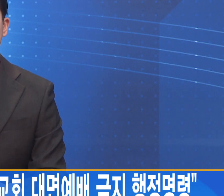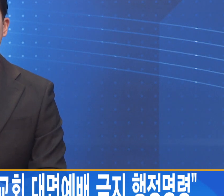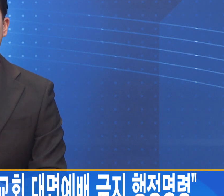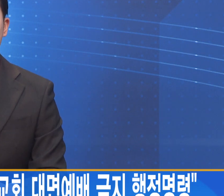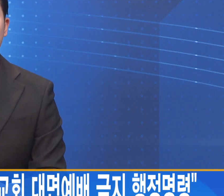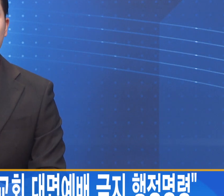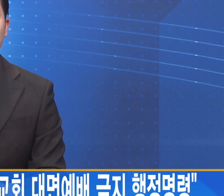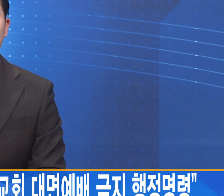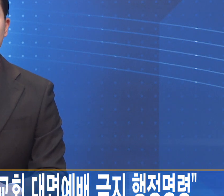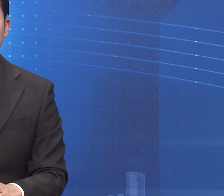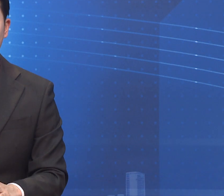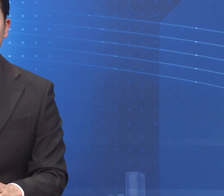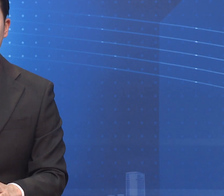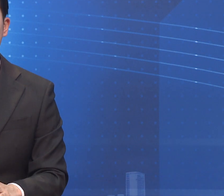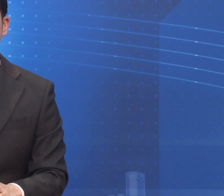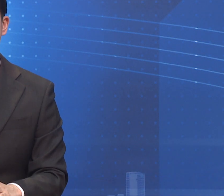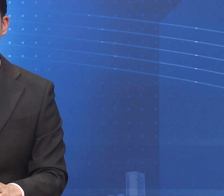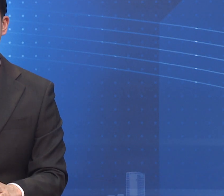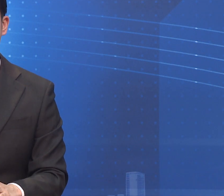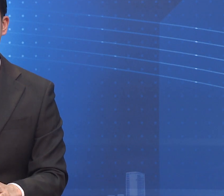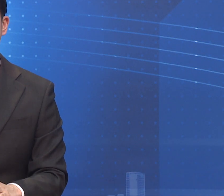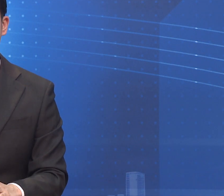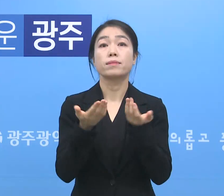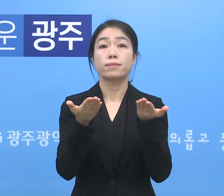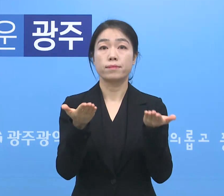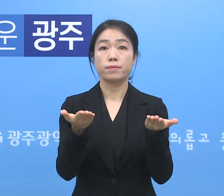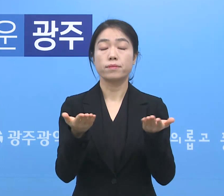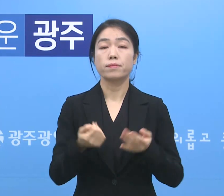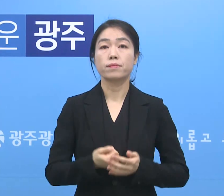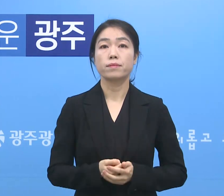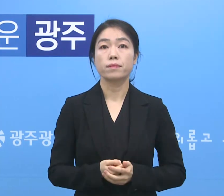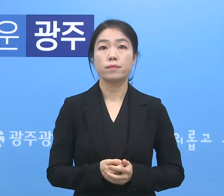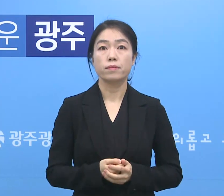발동했습니다. 광주시 코로나19 브리핑 내용 들어보겠습니다.